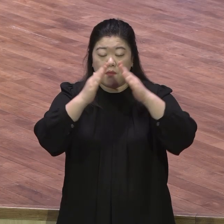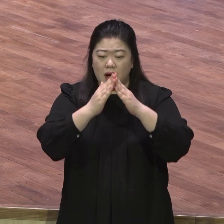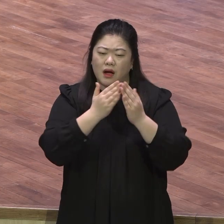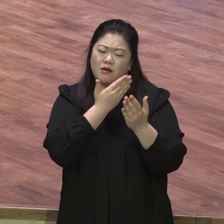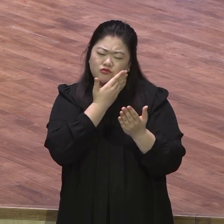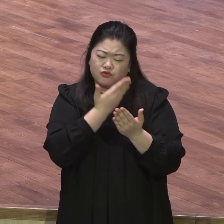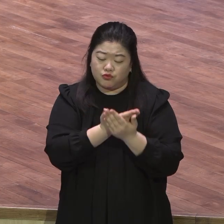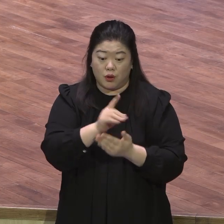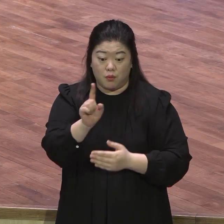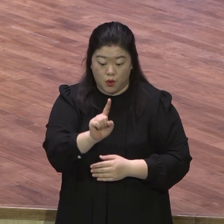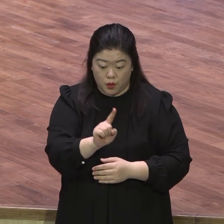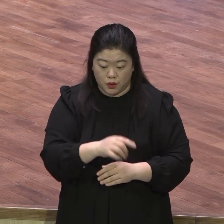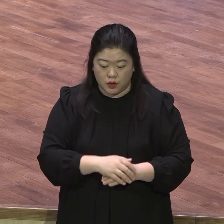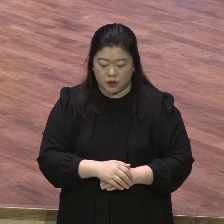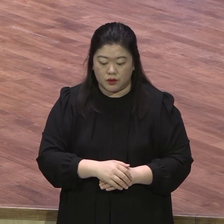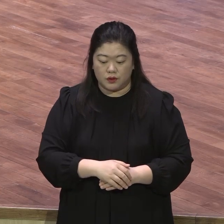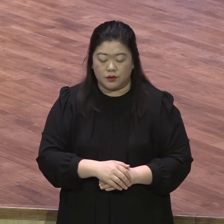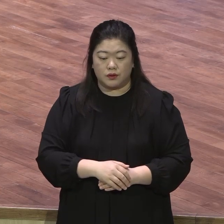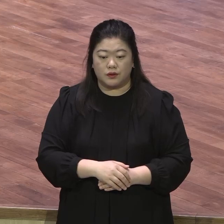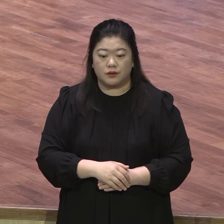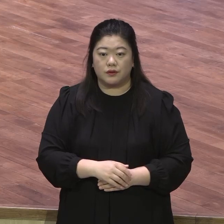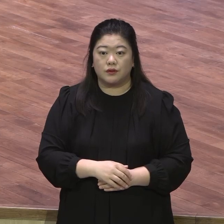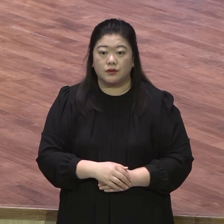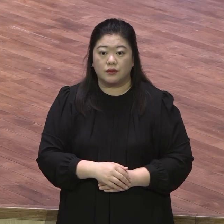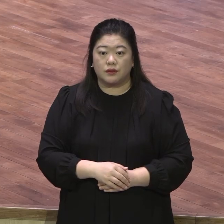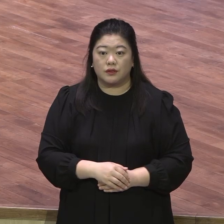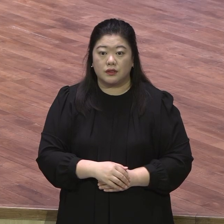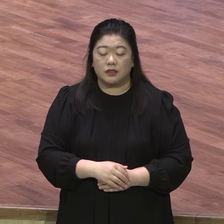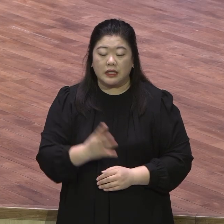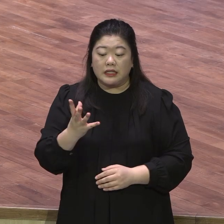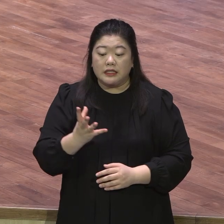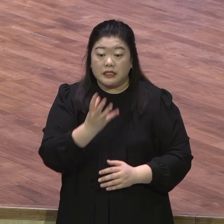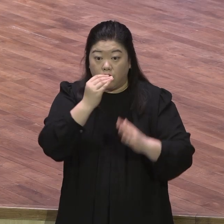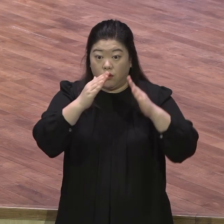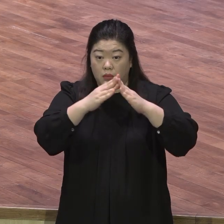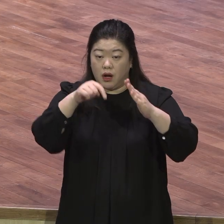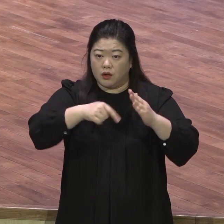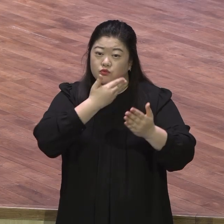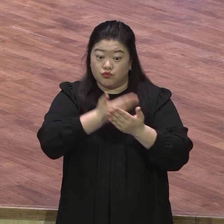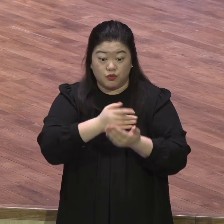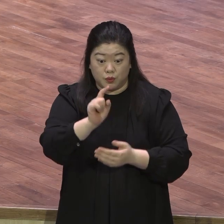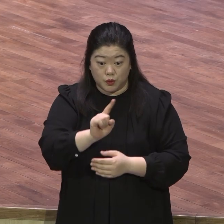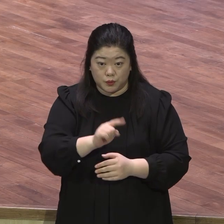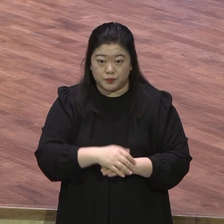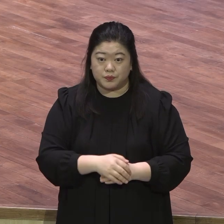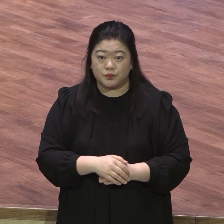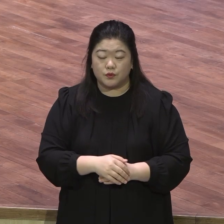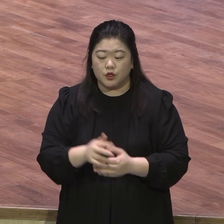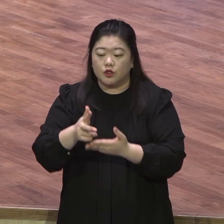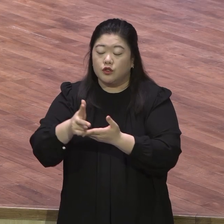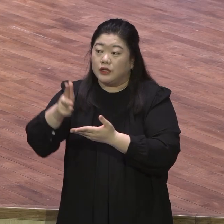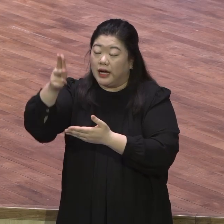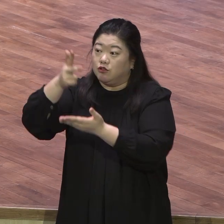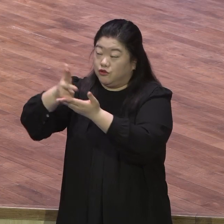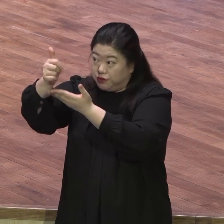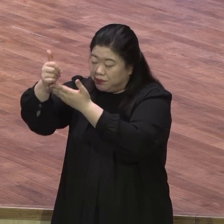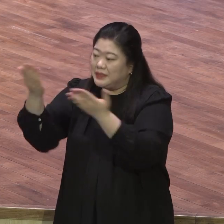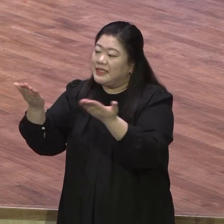뭐냐 성소와 정급입니다 성막의 핵심 이게 뭘로 의미하는가 주의 일을 감당할 때